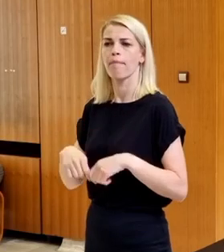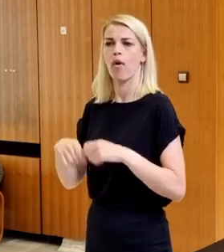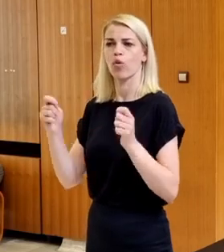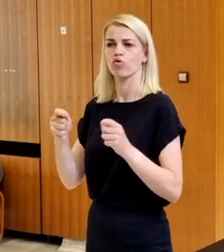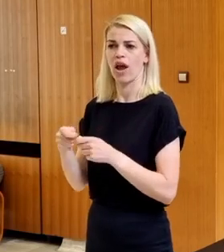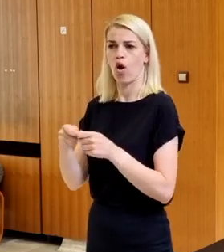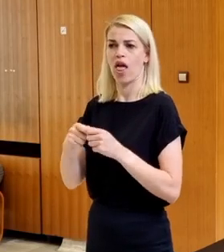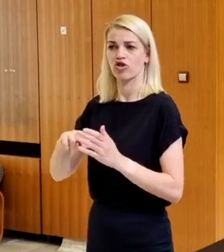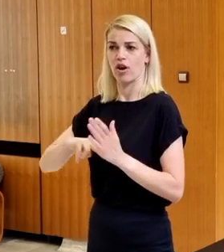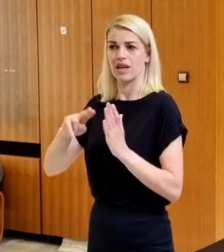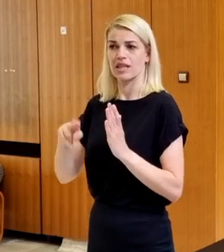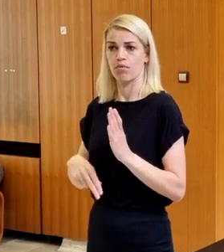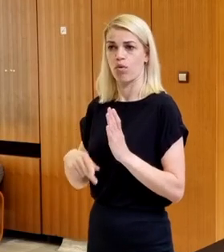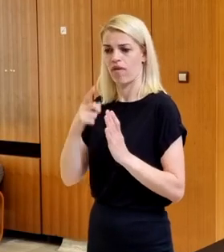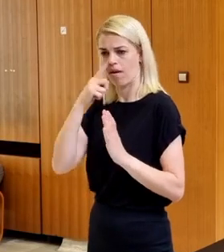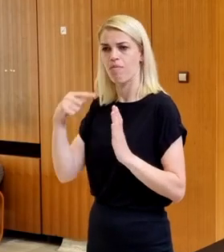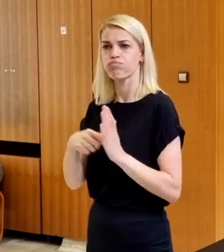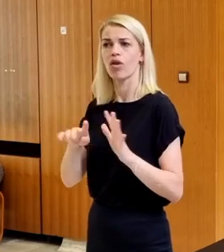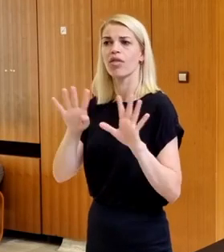tam je napísané v bode 9, že ak sa